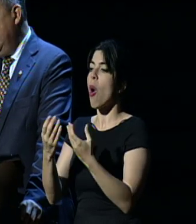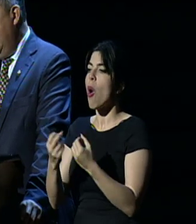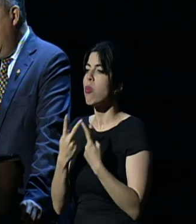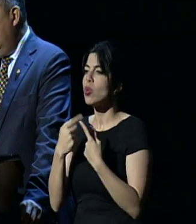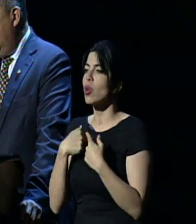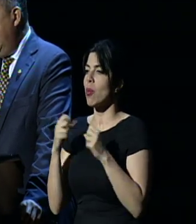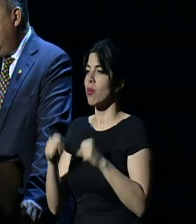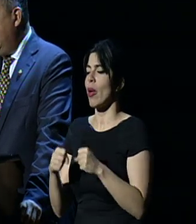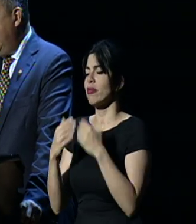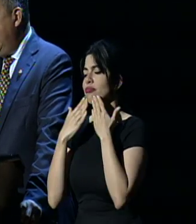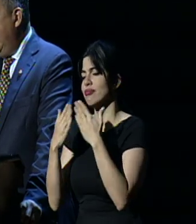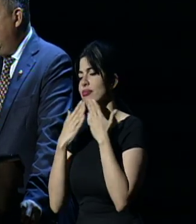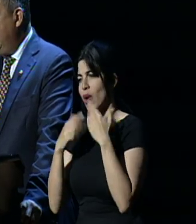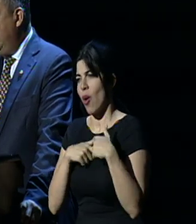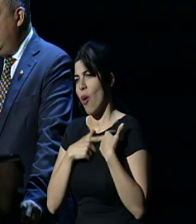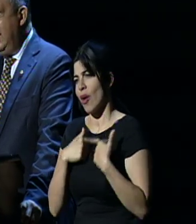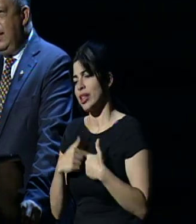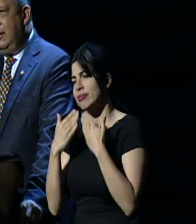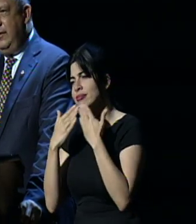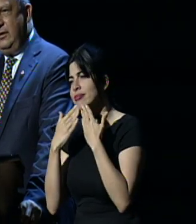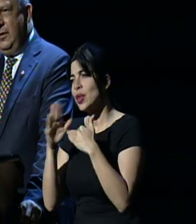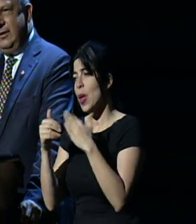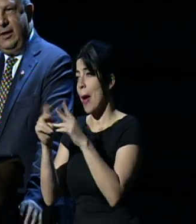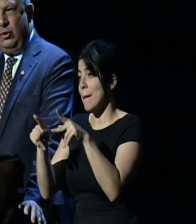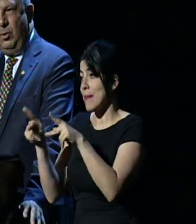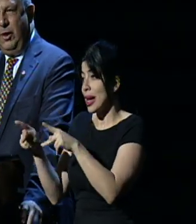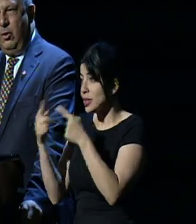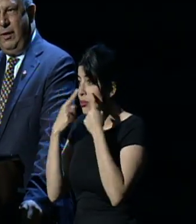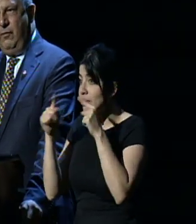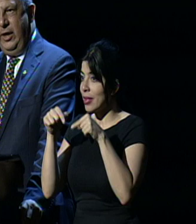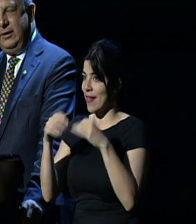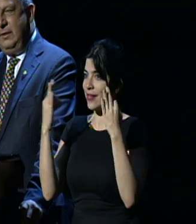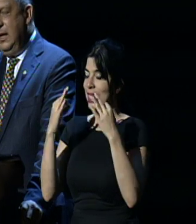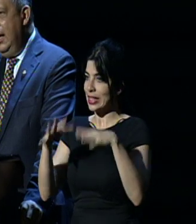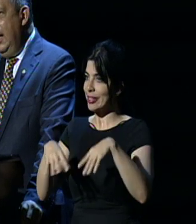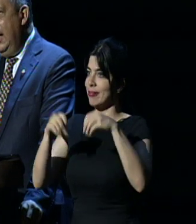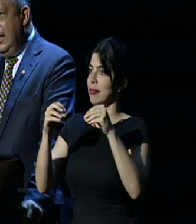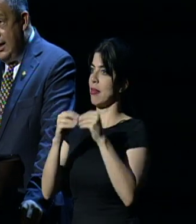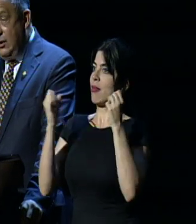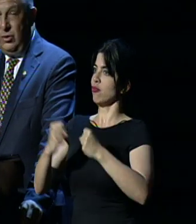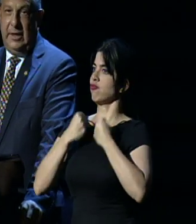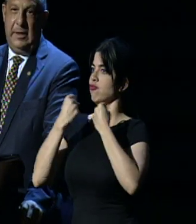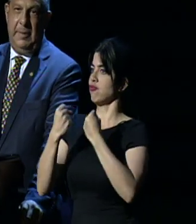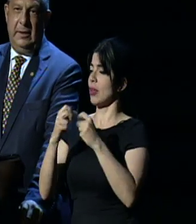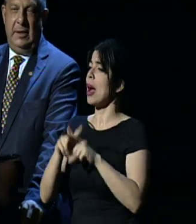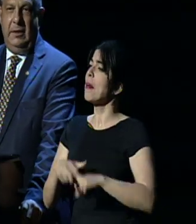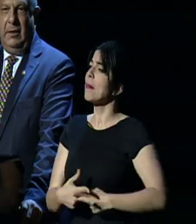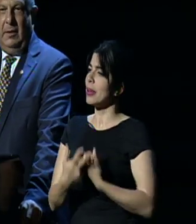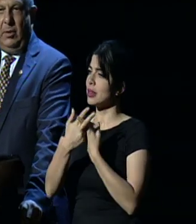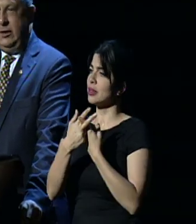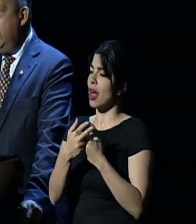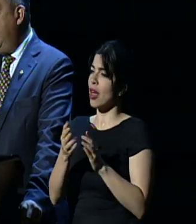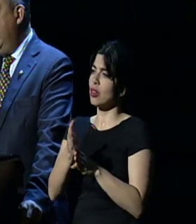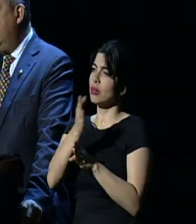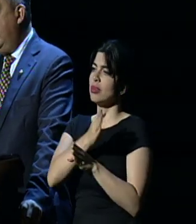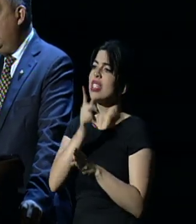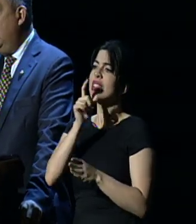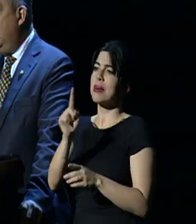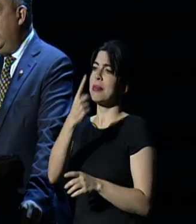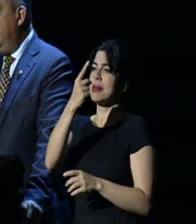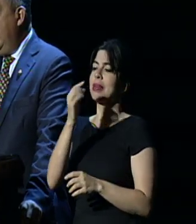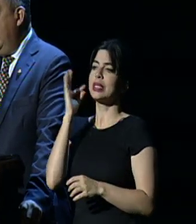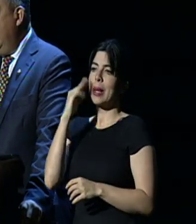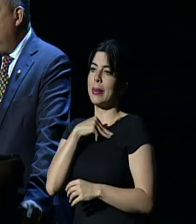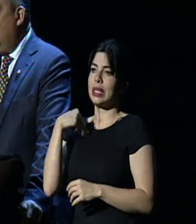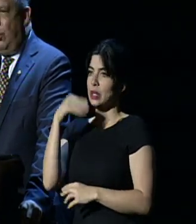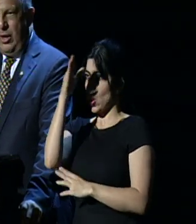corazón todas las personas que han hecho posible que este festival se retome con gran fuerza, iniciando ciertamente por la señora ministra de